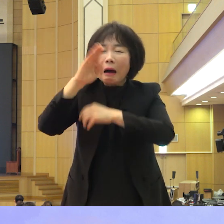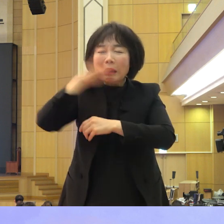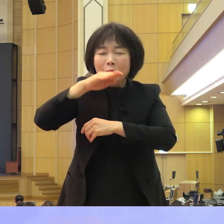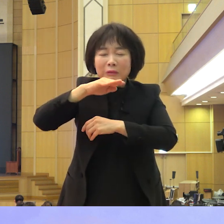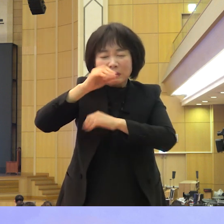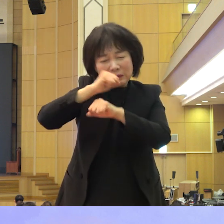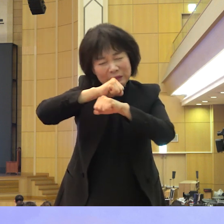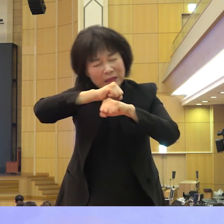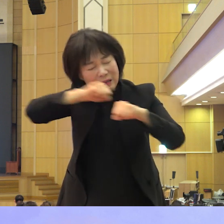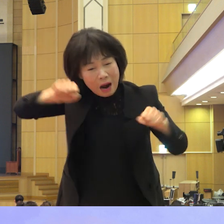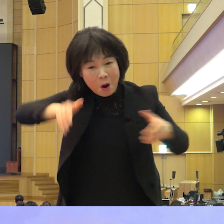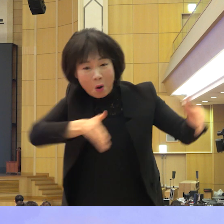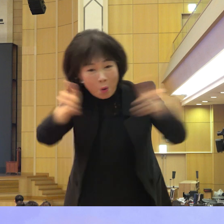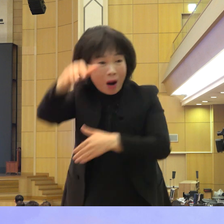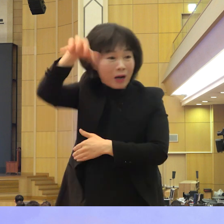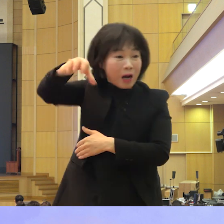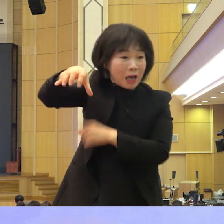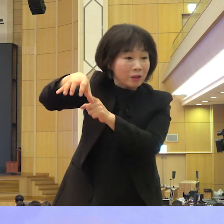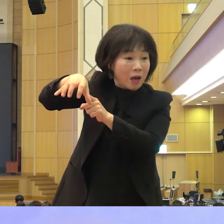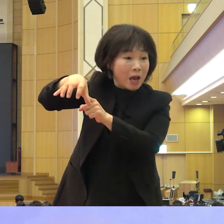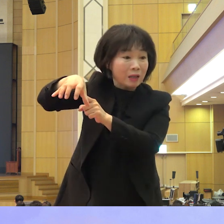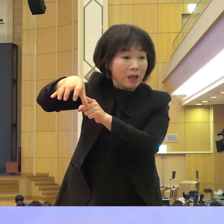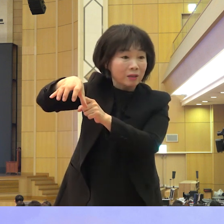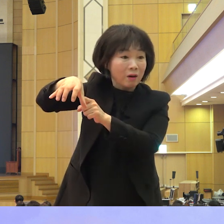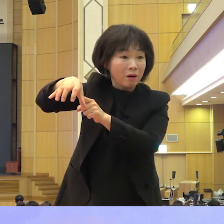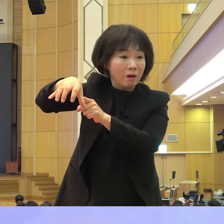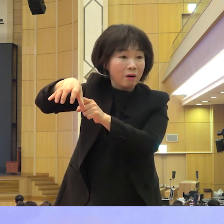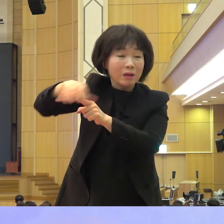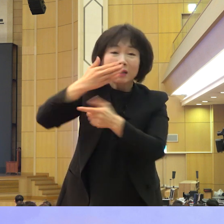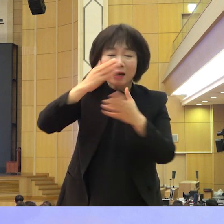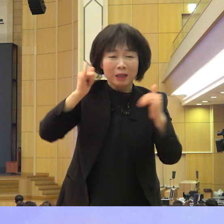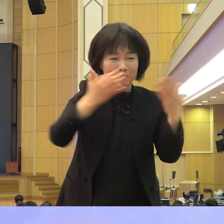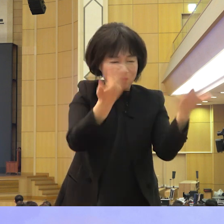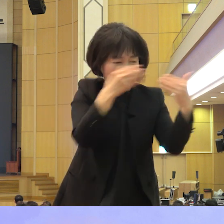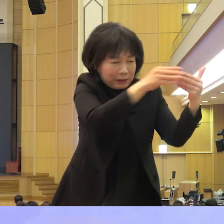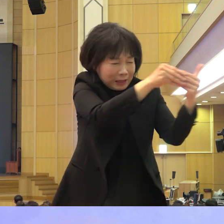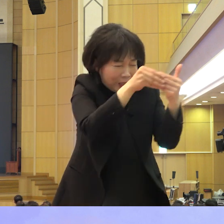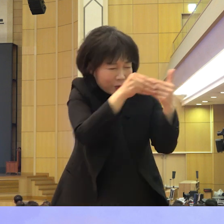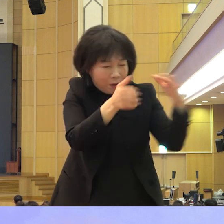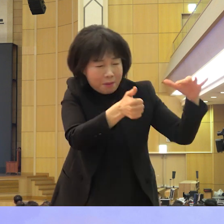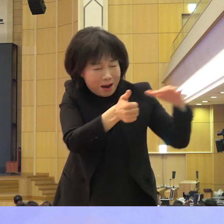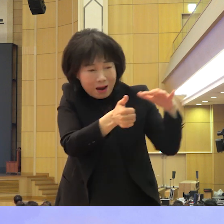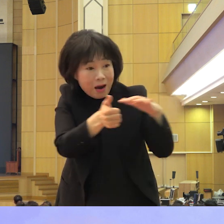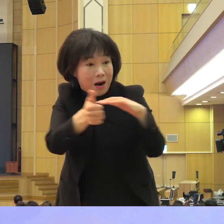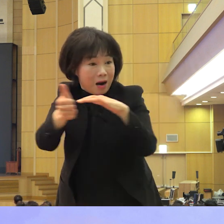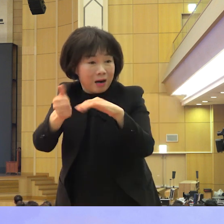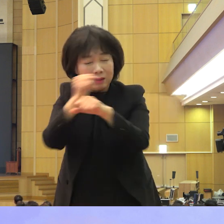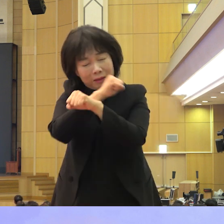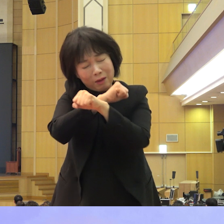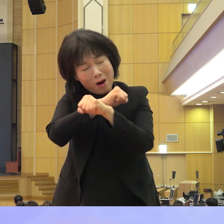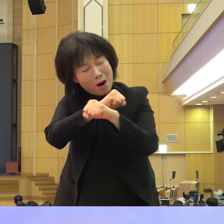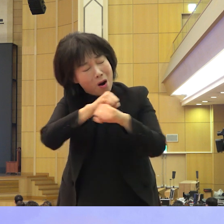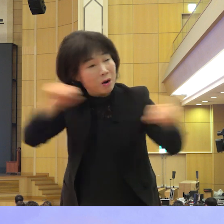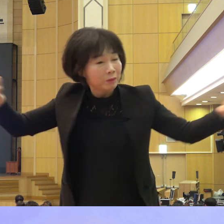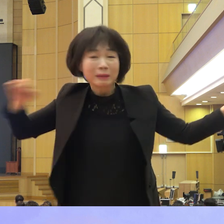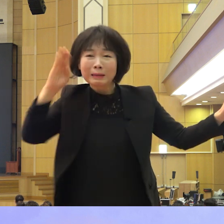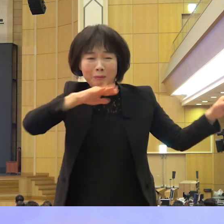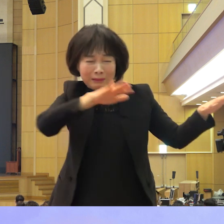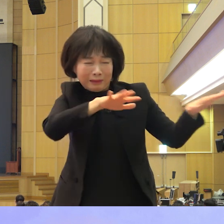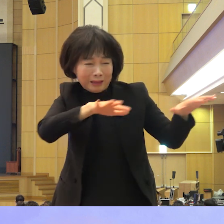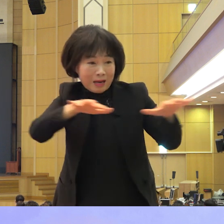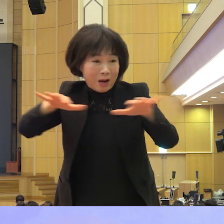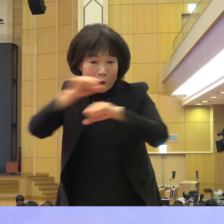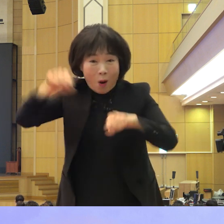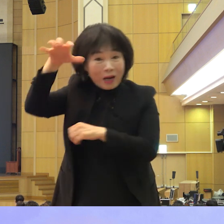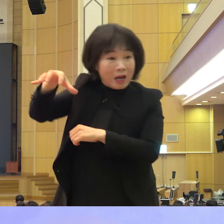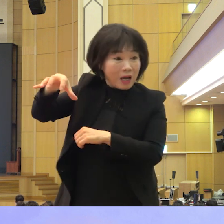광야에서 이스라엘 백성들을 애굽에서 이끌어내서 광야 40년 동안 광야 생활했는데, 광야에서 뱀을 든